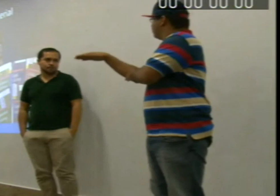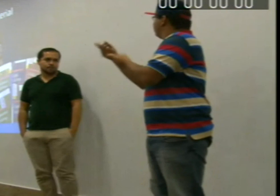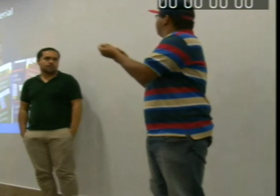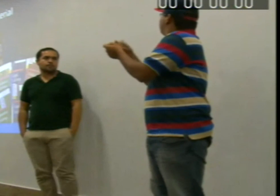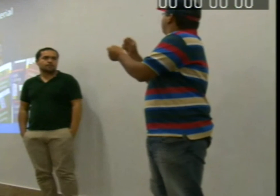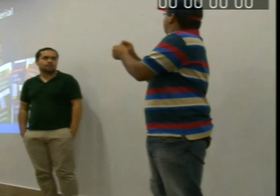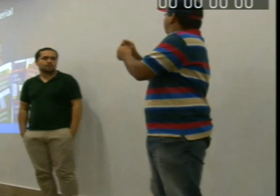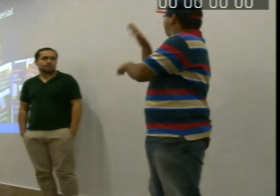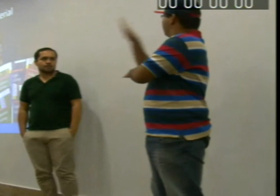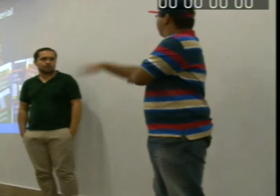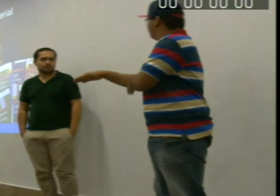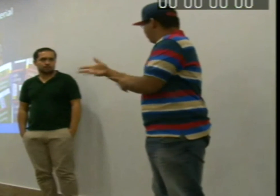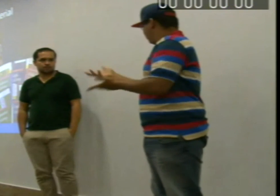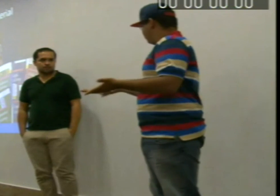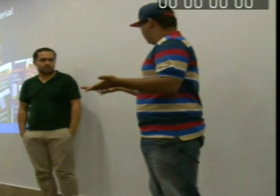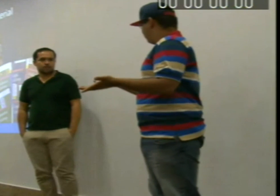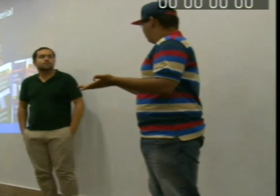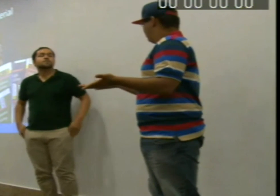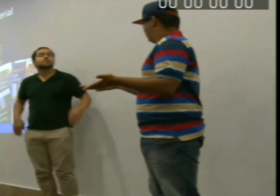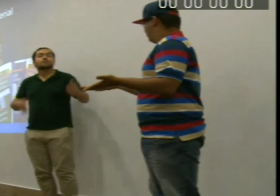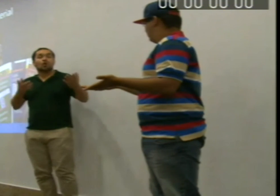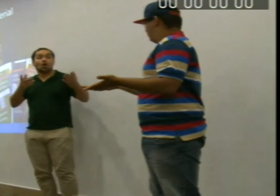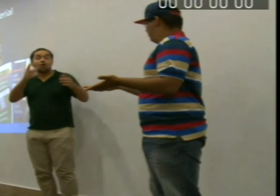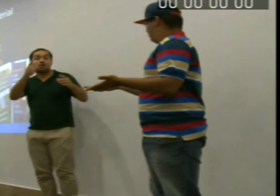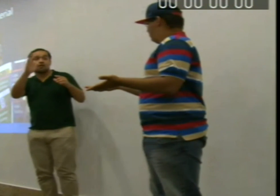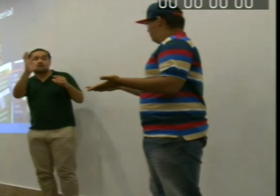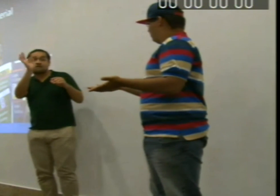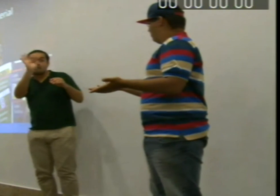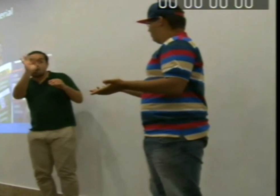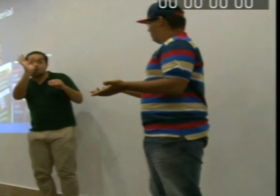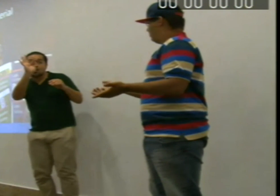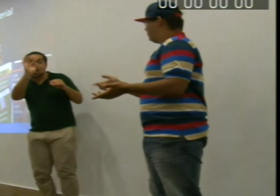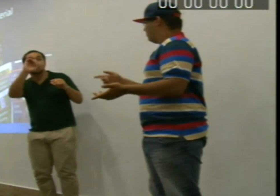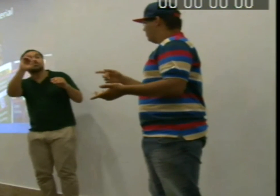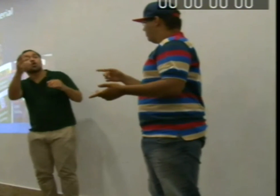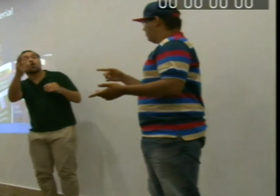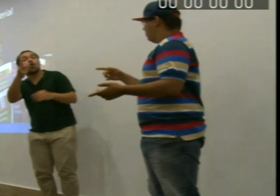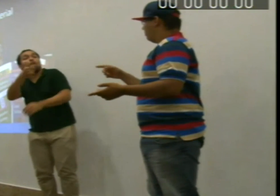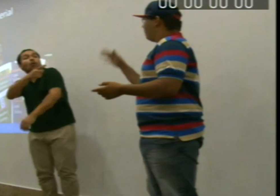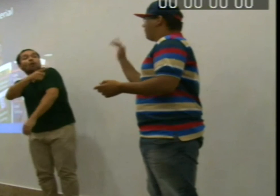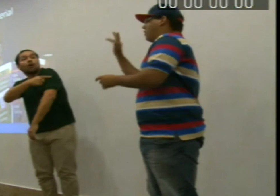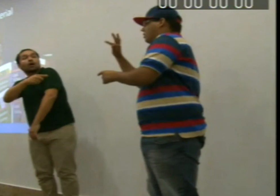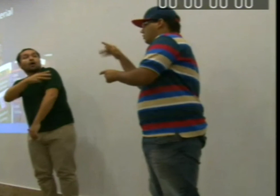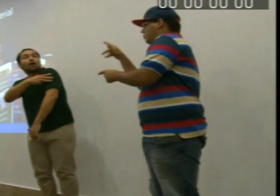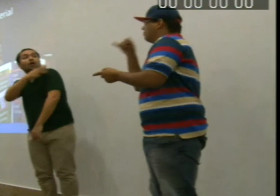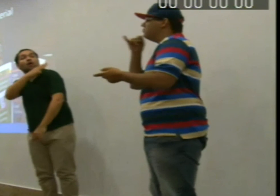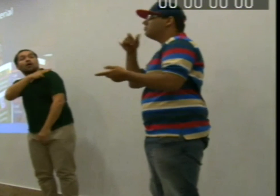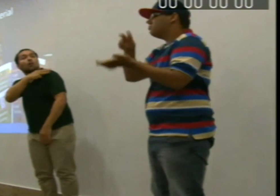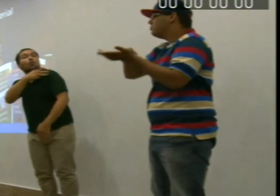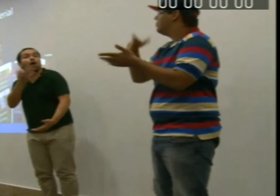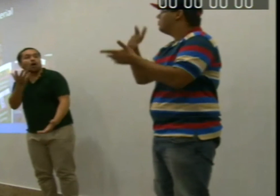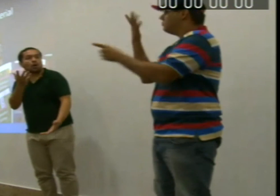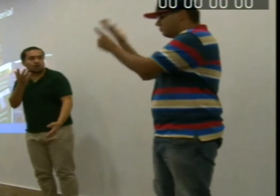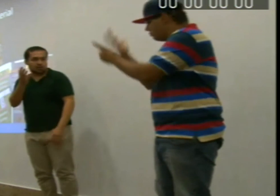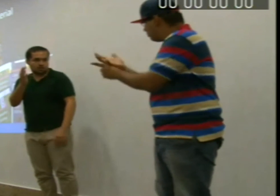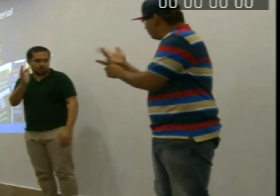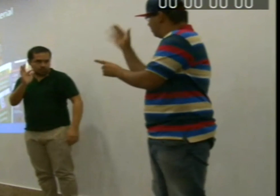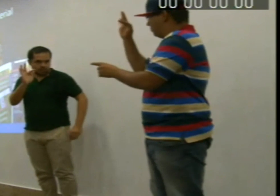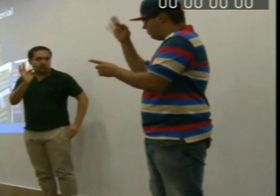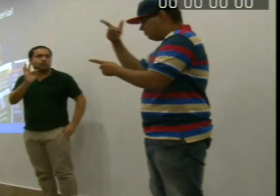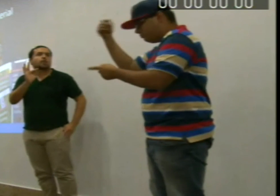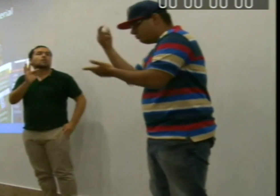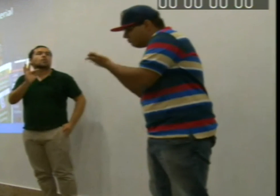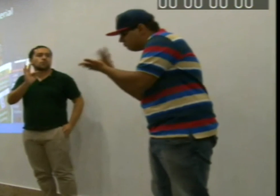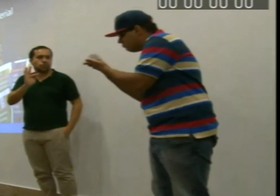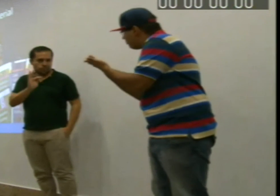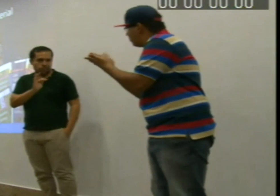normal estudar o porto português faculdade ou escola regular